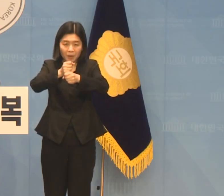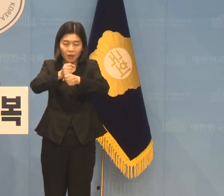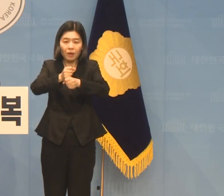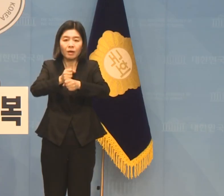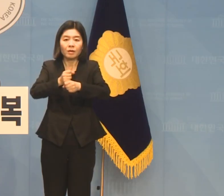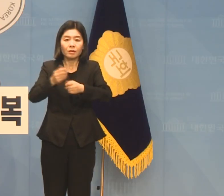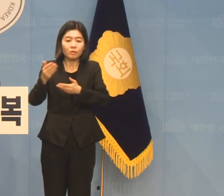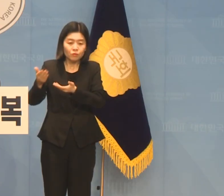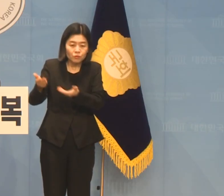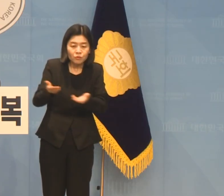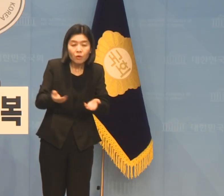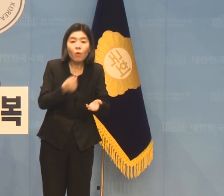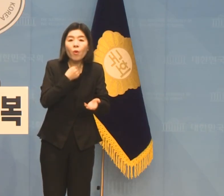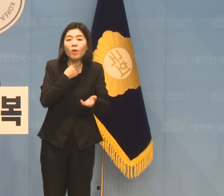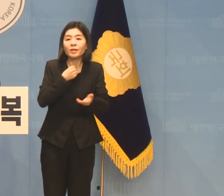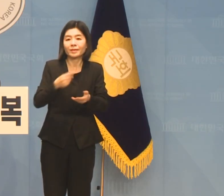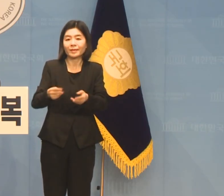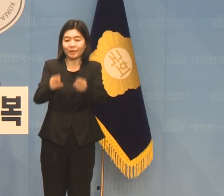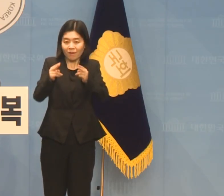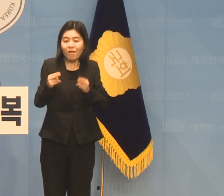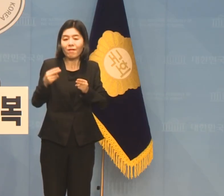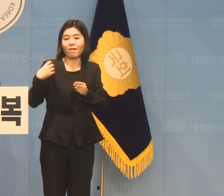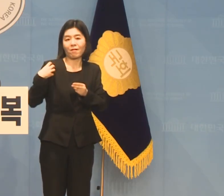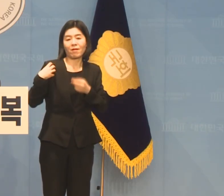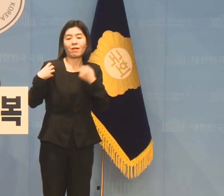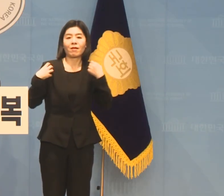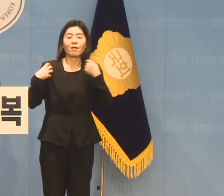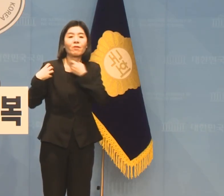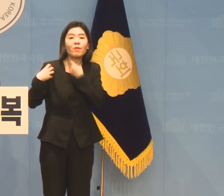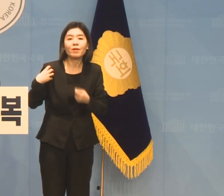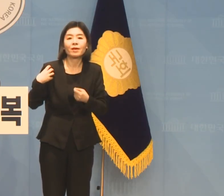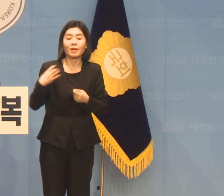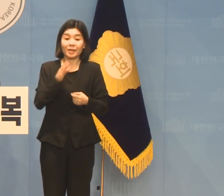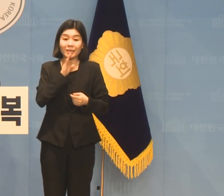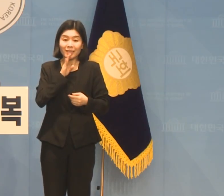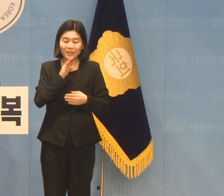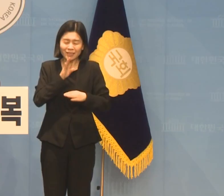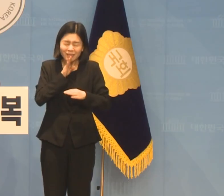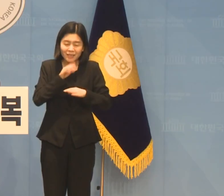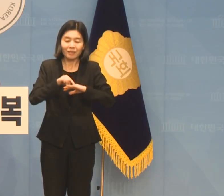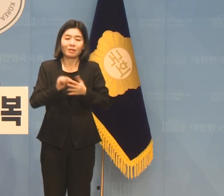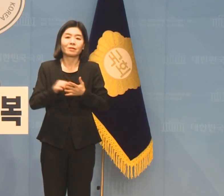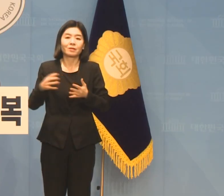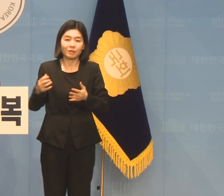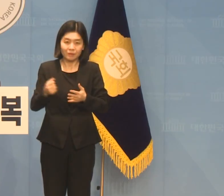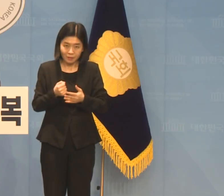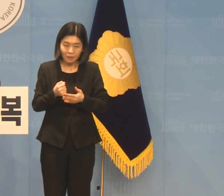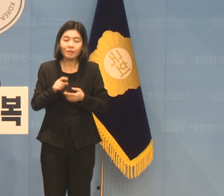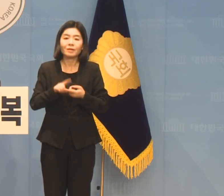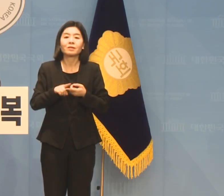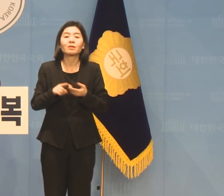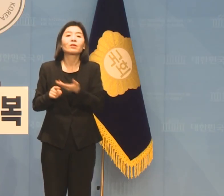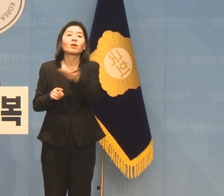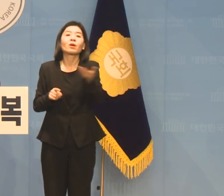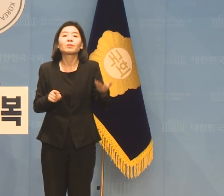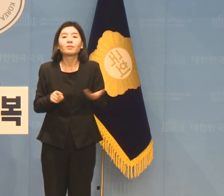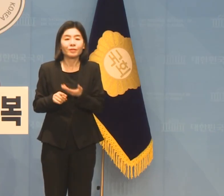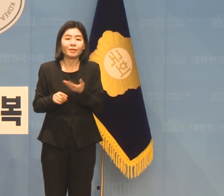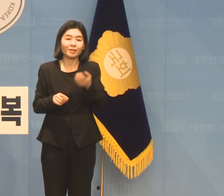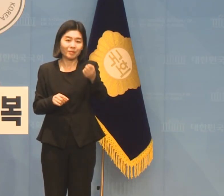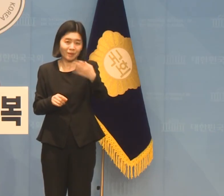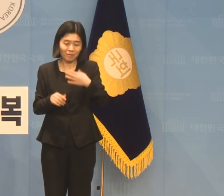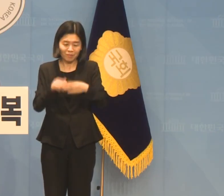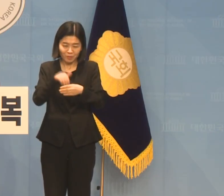세대를 잇는 다리가 되고자 합니다. 저희 진정성에 대해 이제 국민들께서 응답해